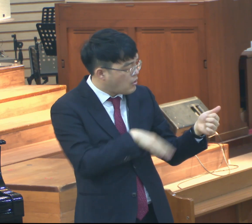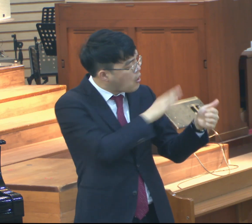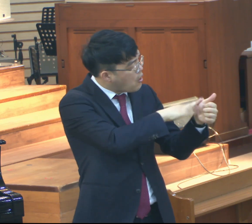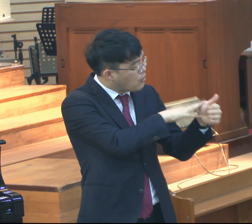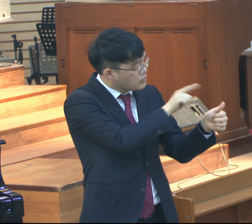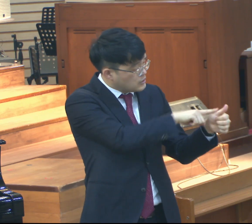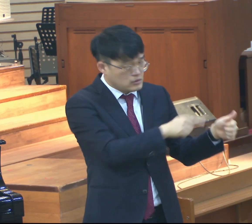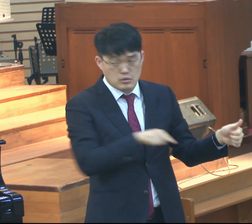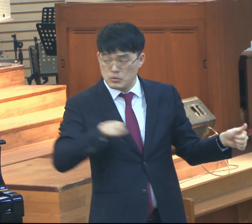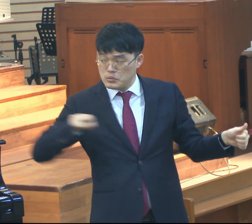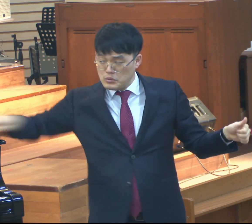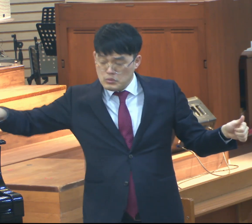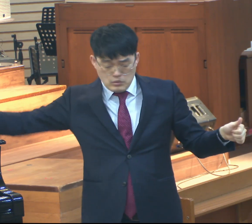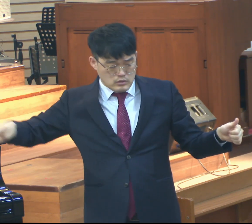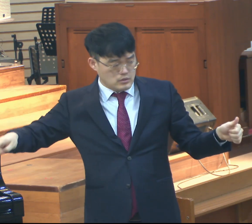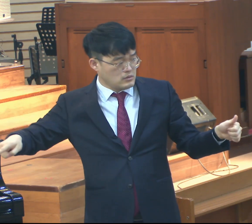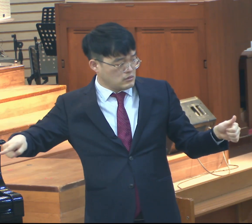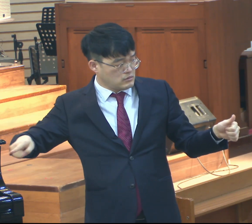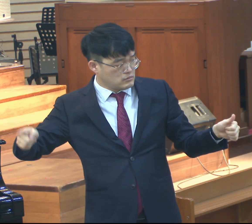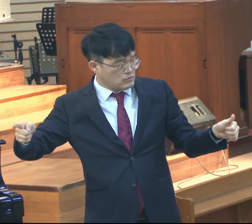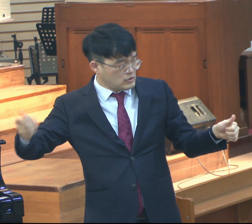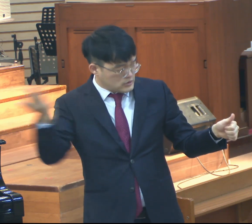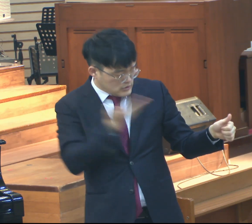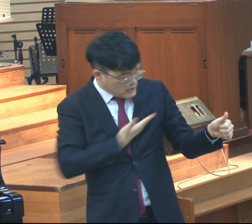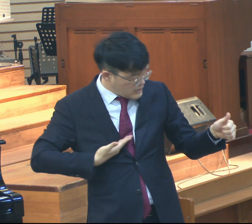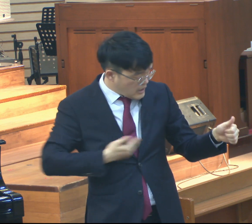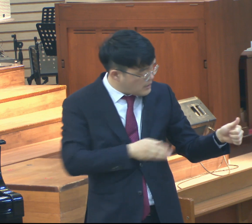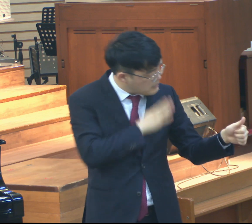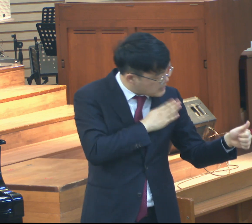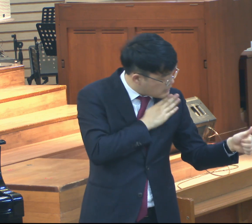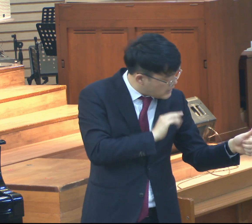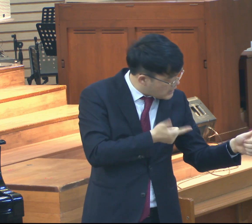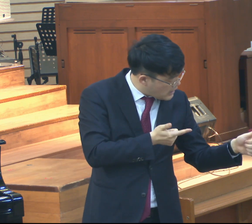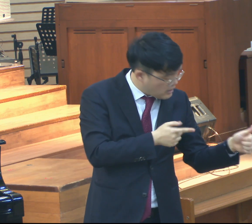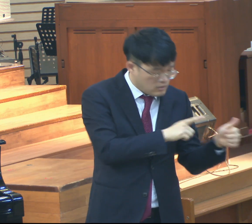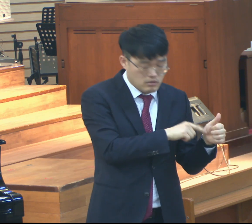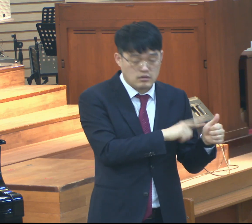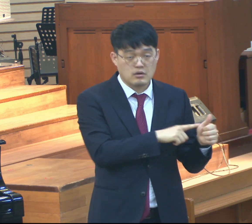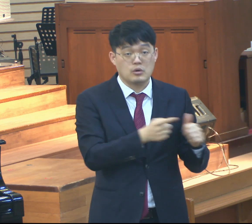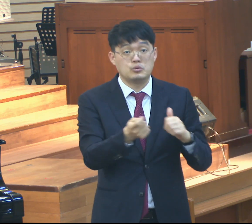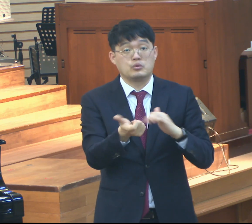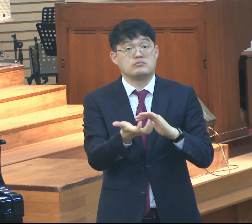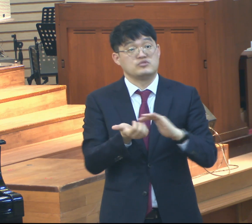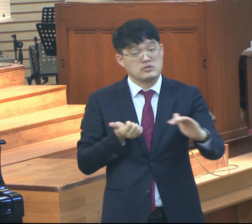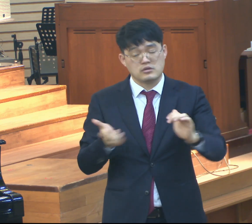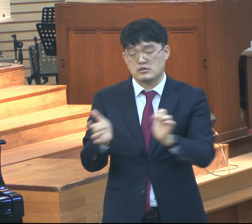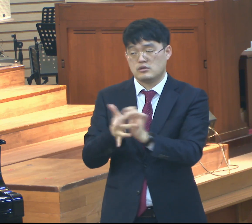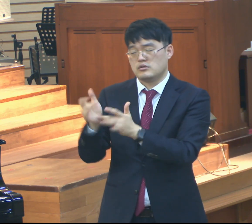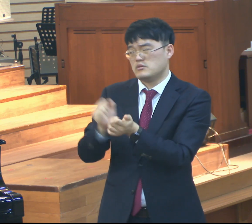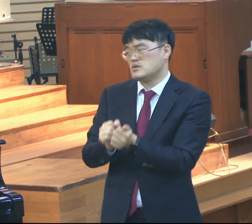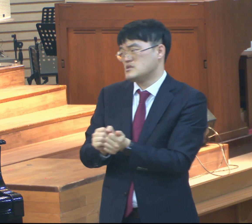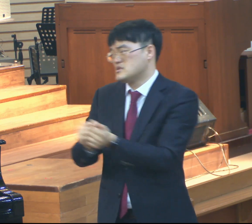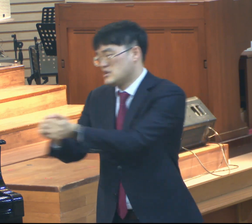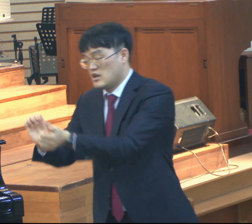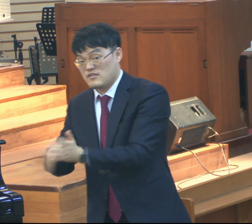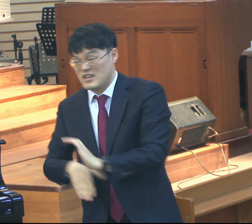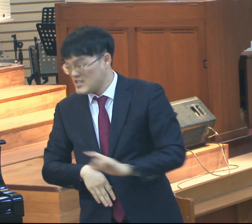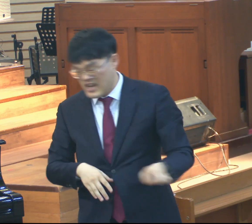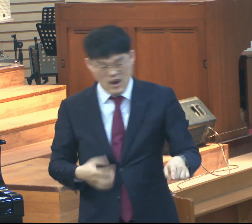이 사람의 제자 중 하나가 아니냐? 조금 전 예수님의 체포 과정에서 칼을 휘두르며 말고라는